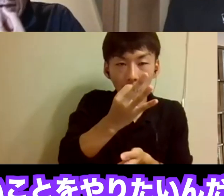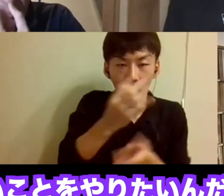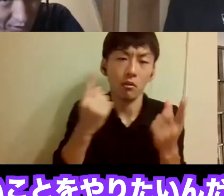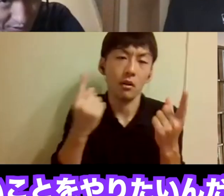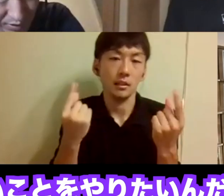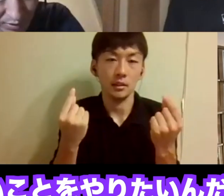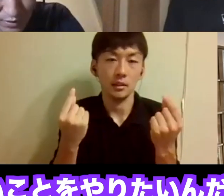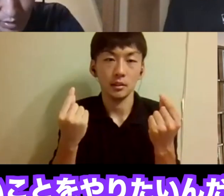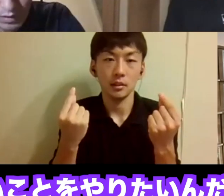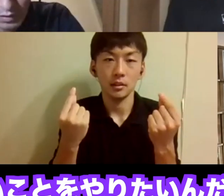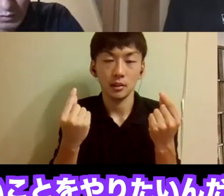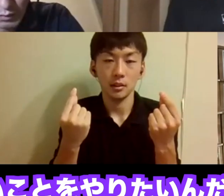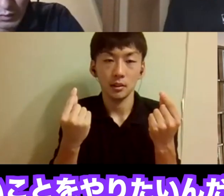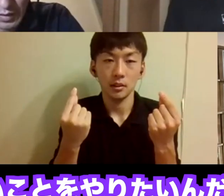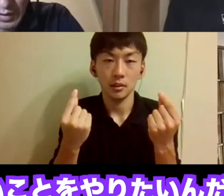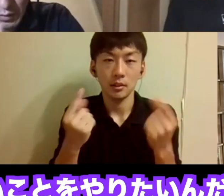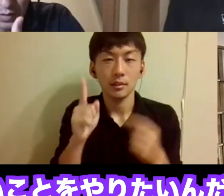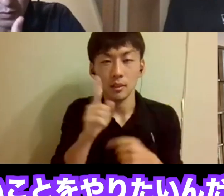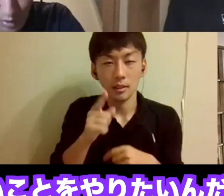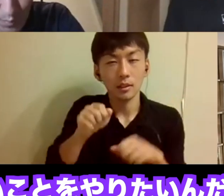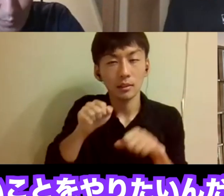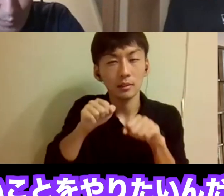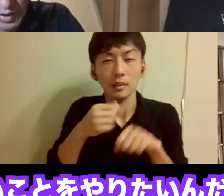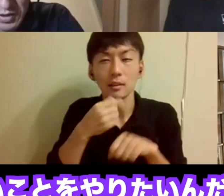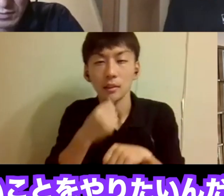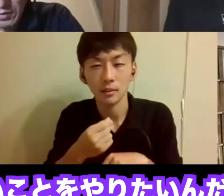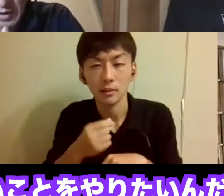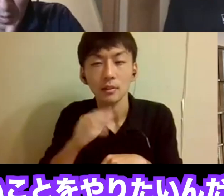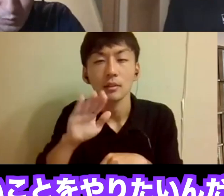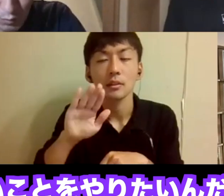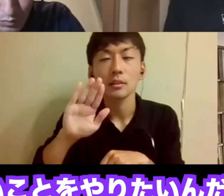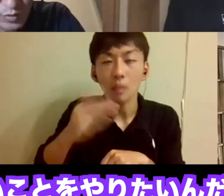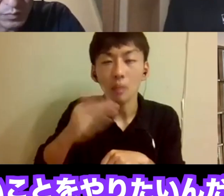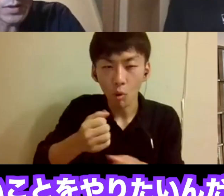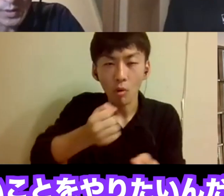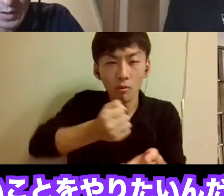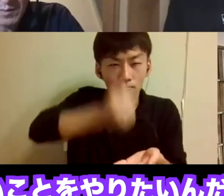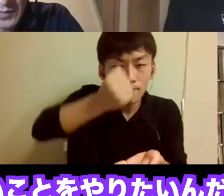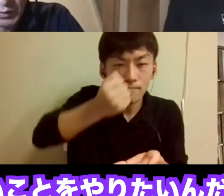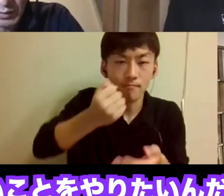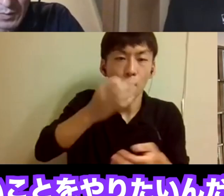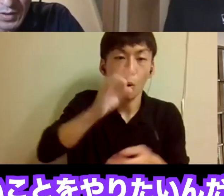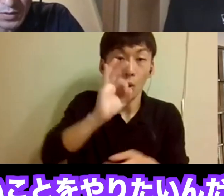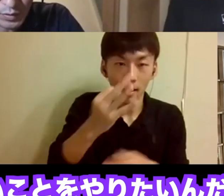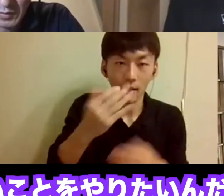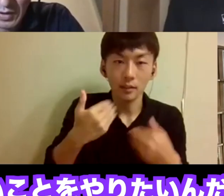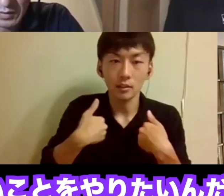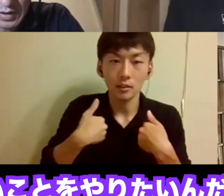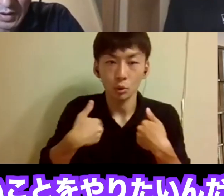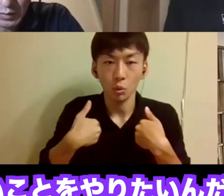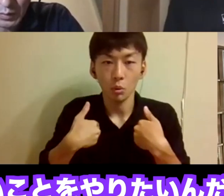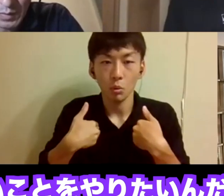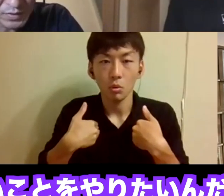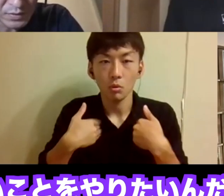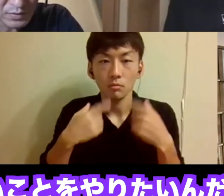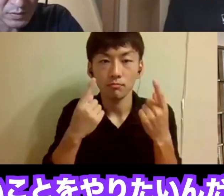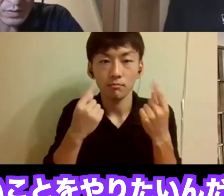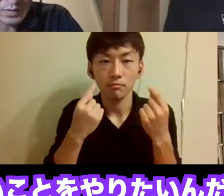金がないよねっていう高鶏と卵の初めの卵を産んたいなこんなイメージを持ってもらっていいかなと思います